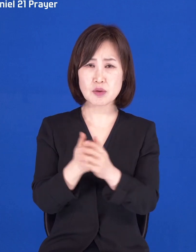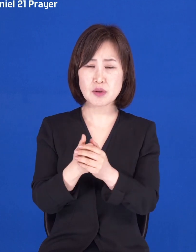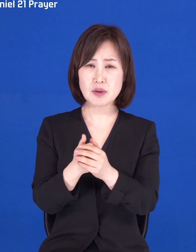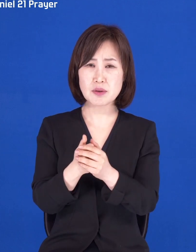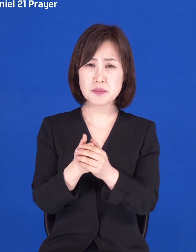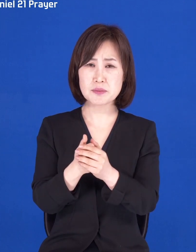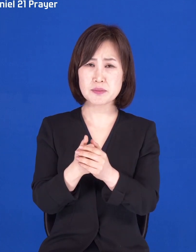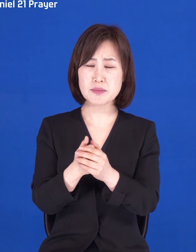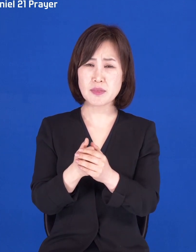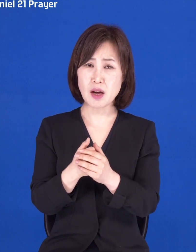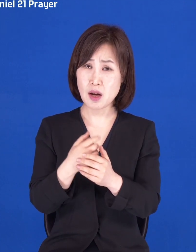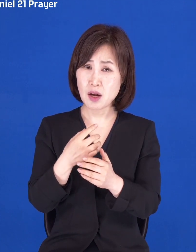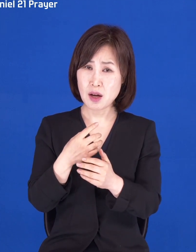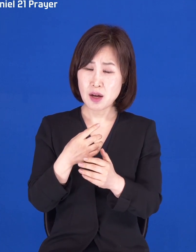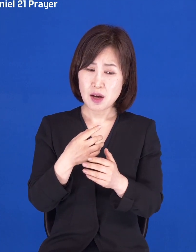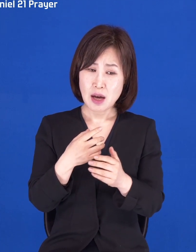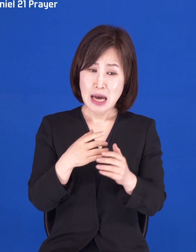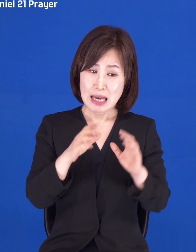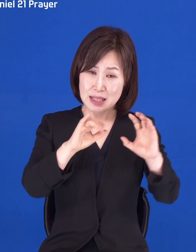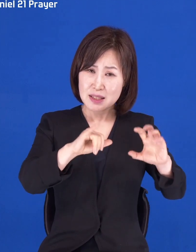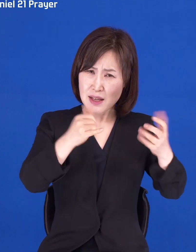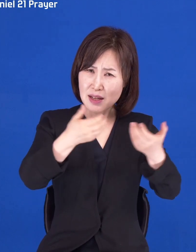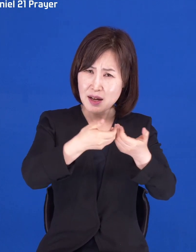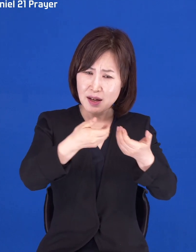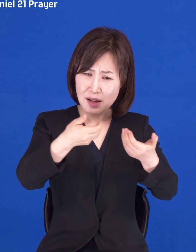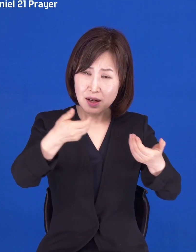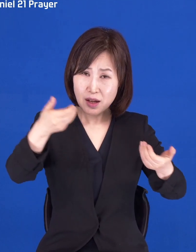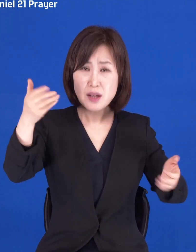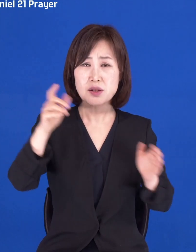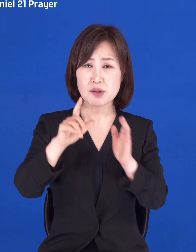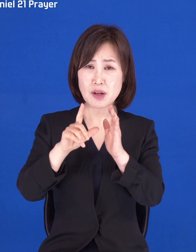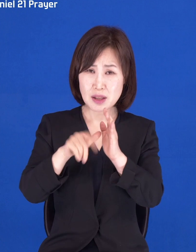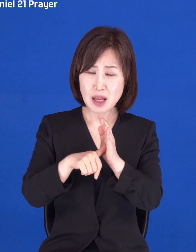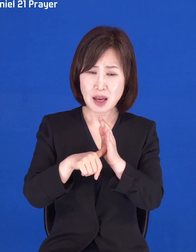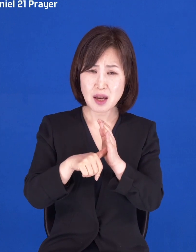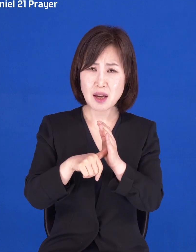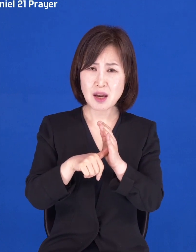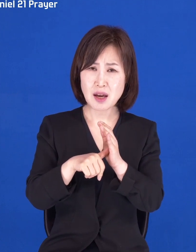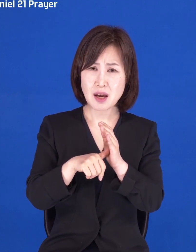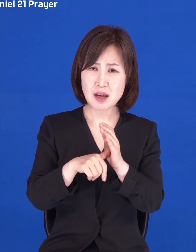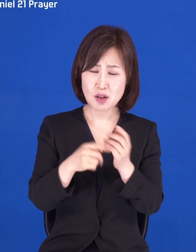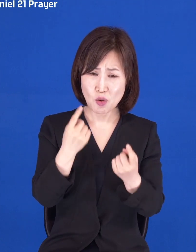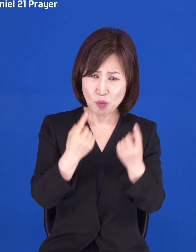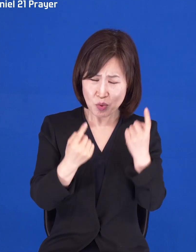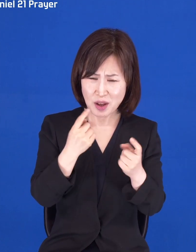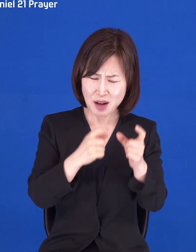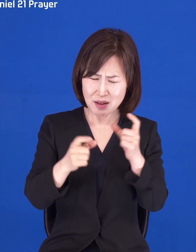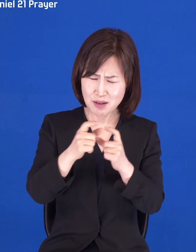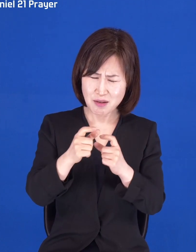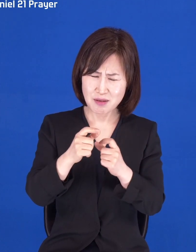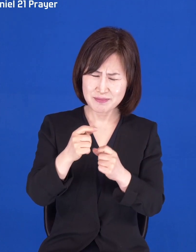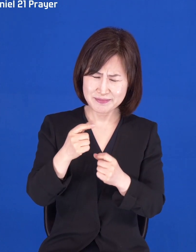다만 이 세상을 떠날 때에 이것보다 더 좋은 곳에서,